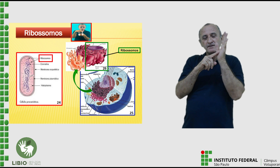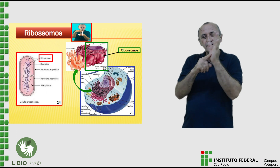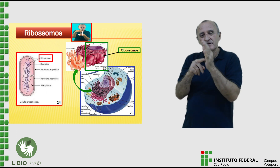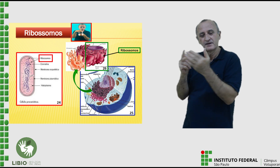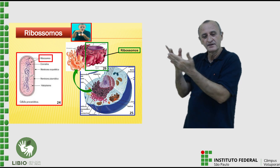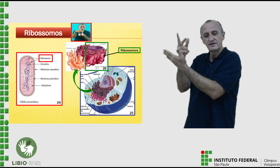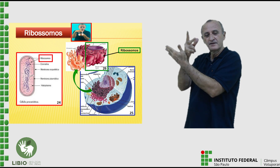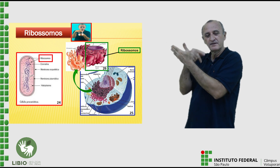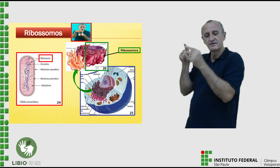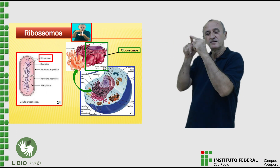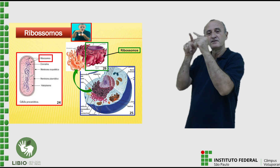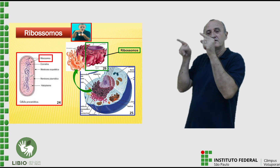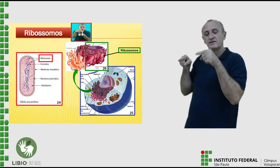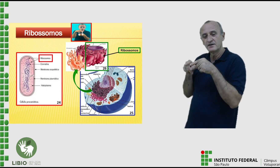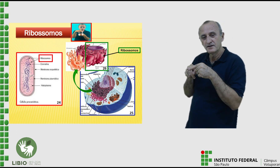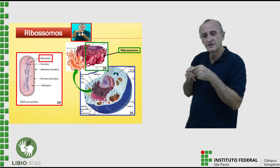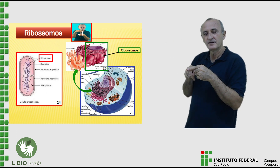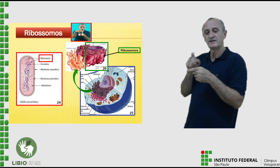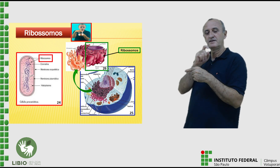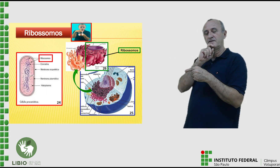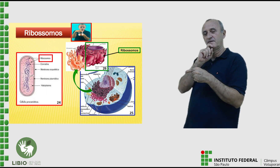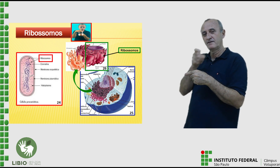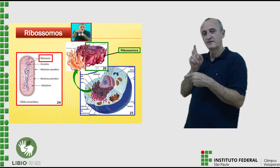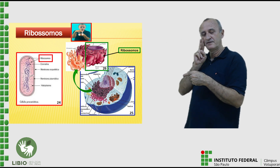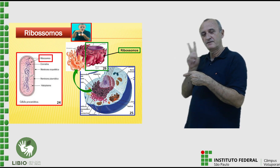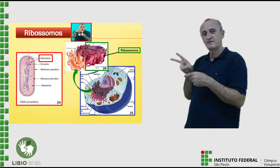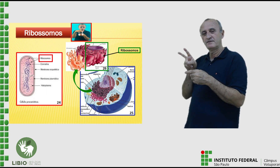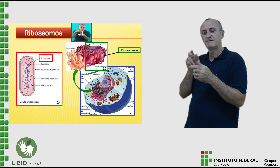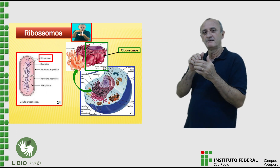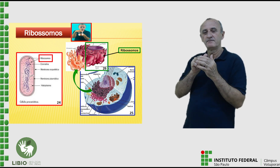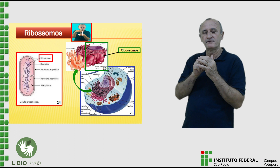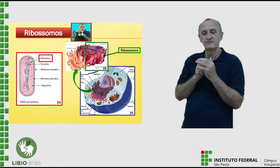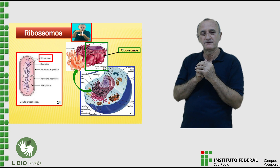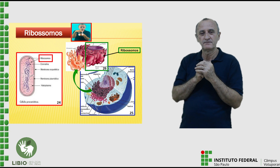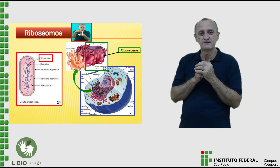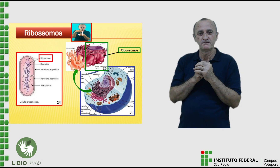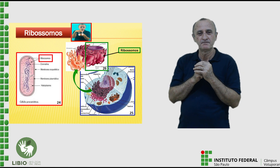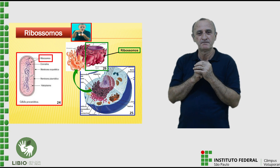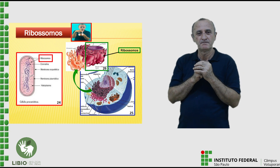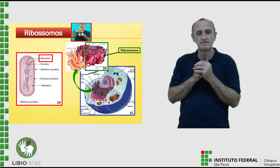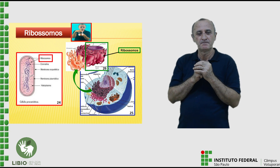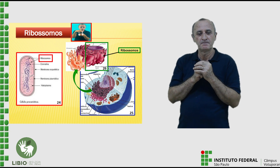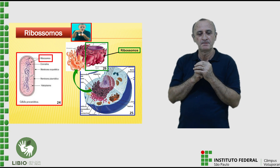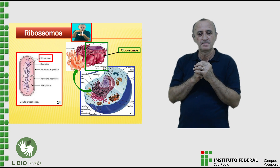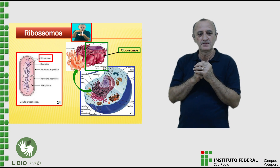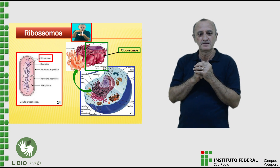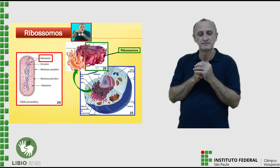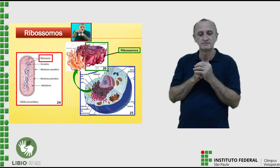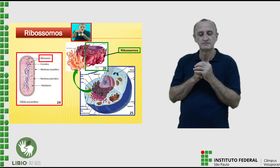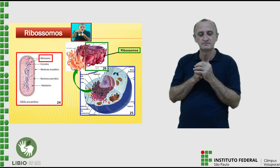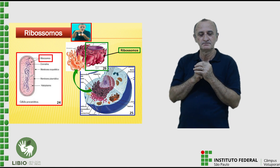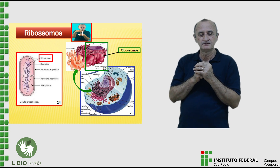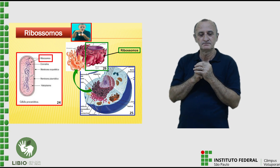célula. Veja a figura de retângulo vermelho. Veja.